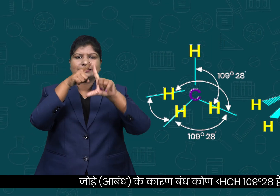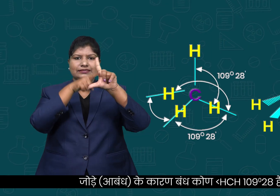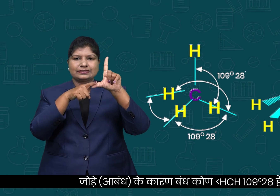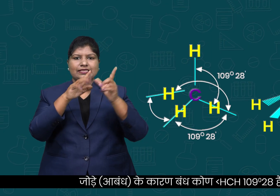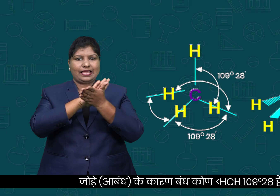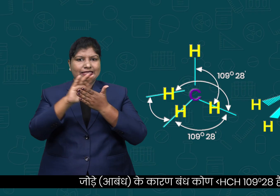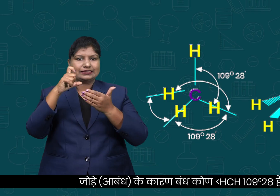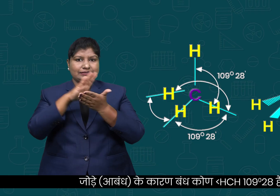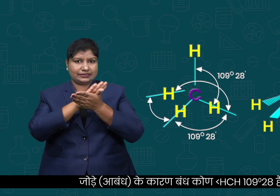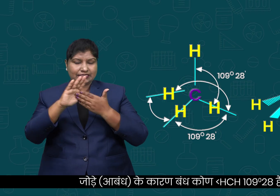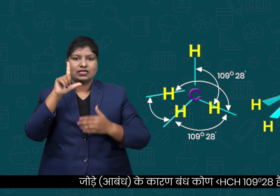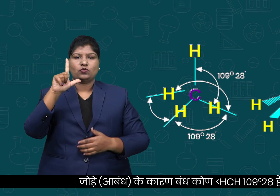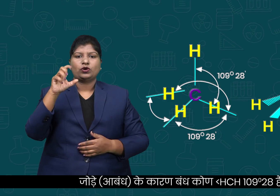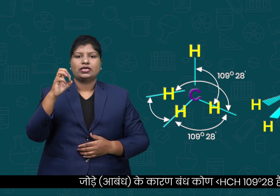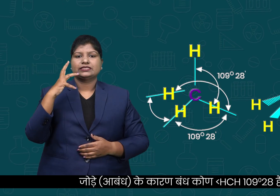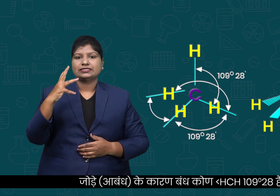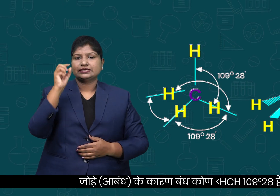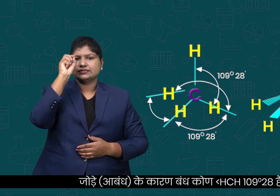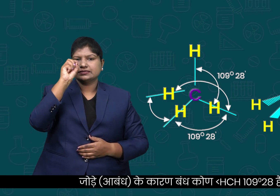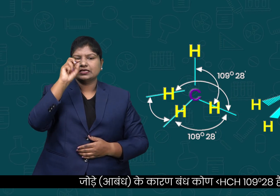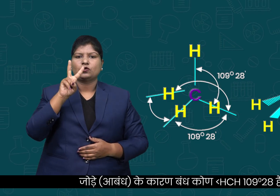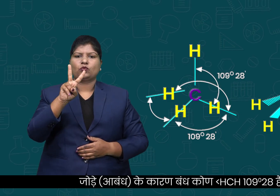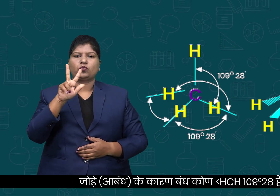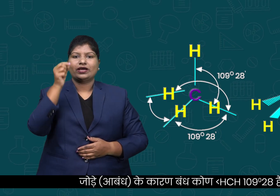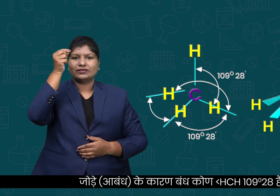के कारण बंध कोण HCH